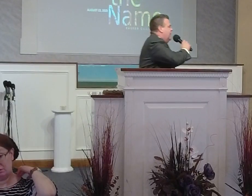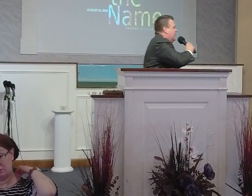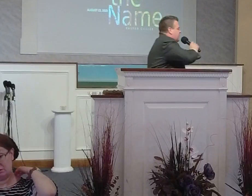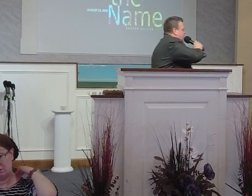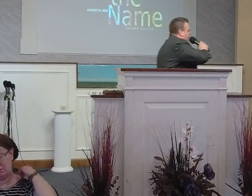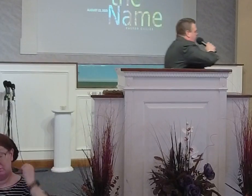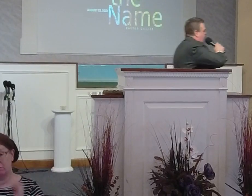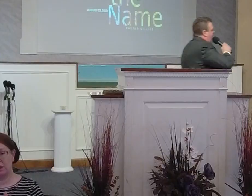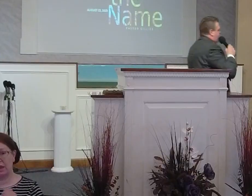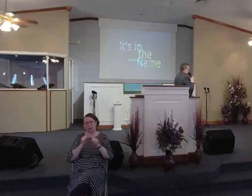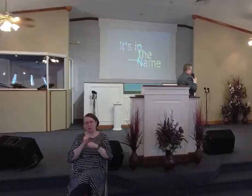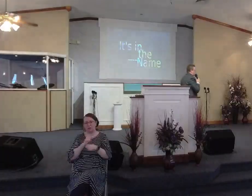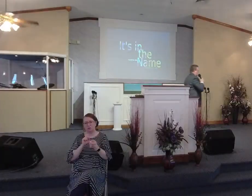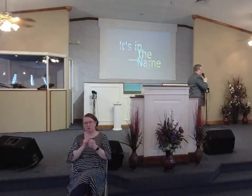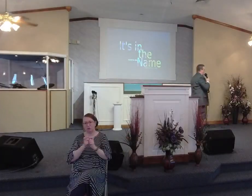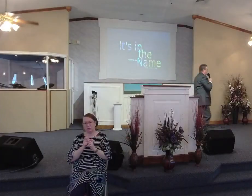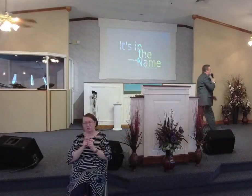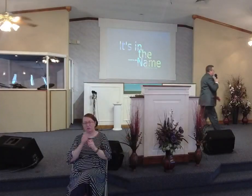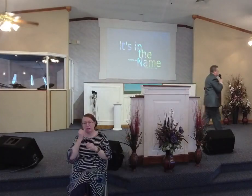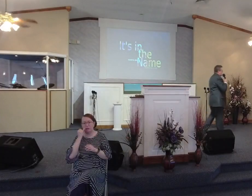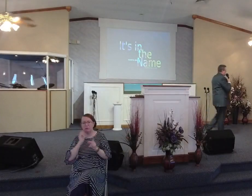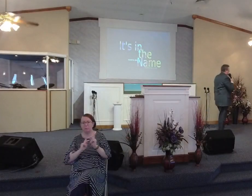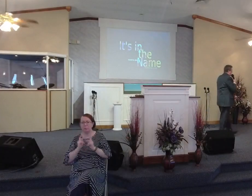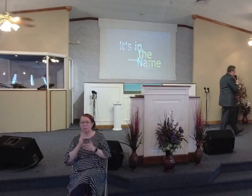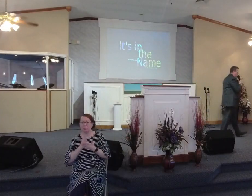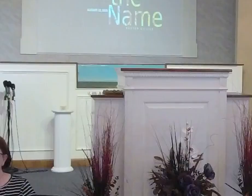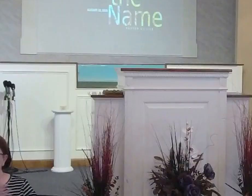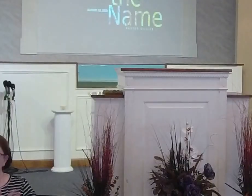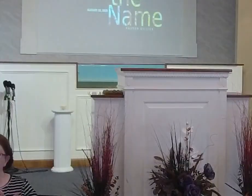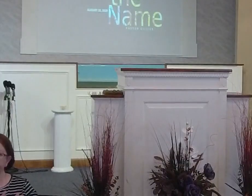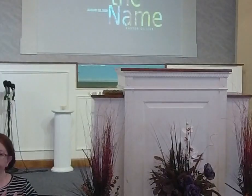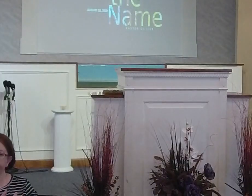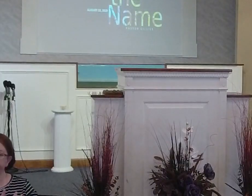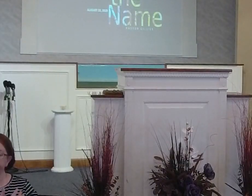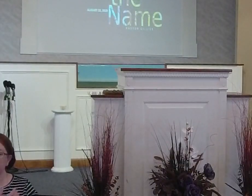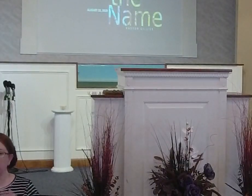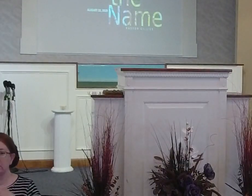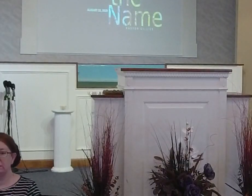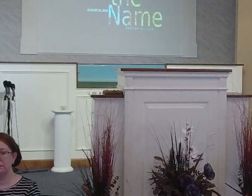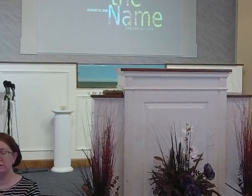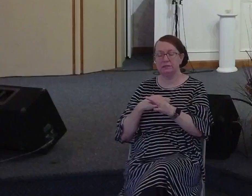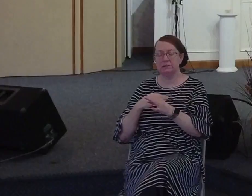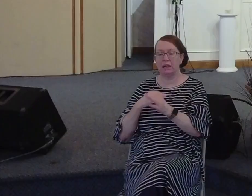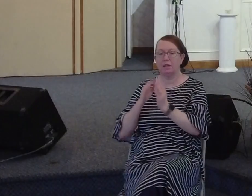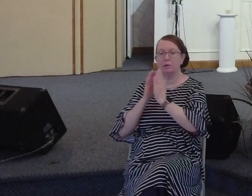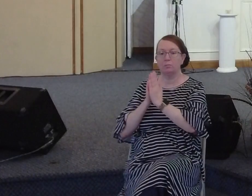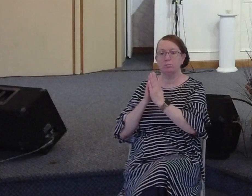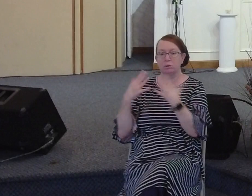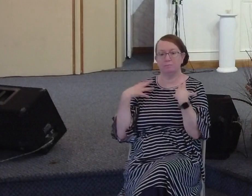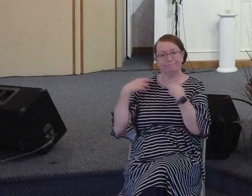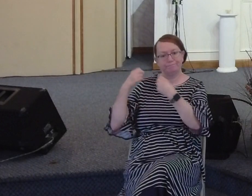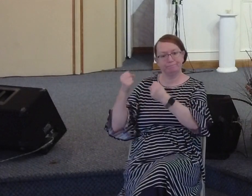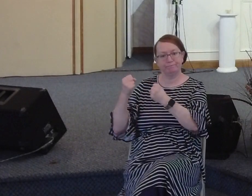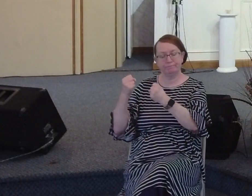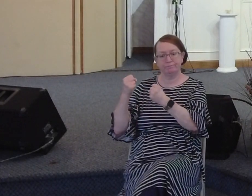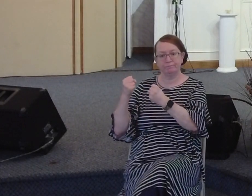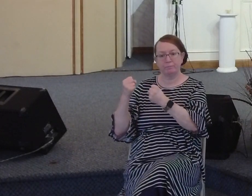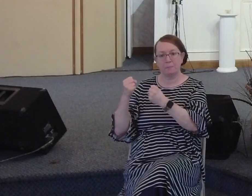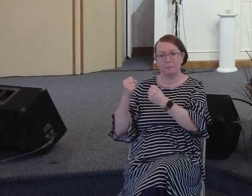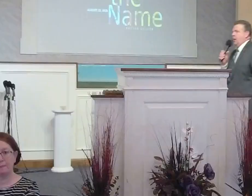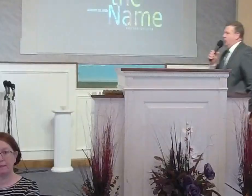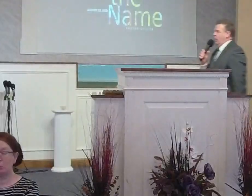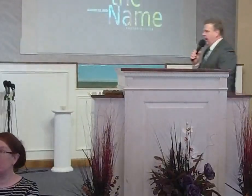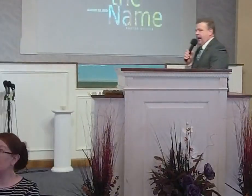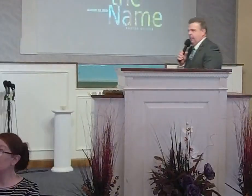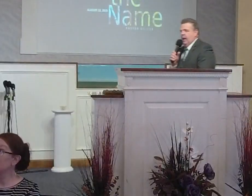Yo me pregunto cuánto cambiaría si nosotros empezamos a ir ante Dios directamente como